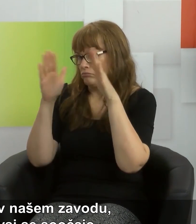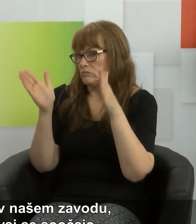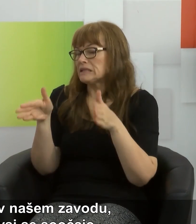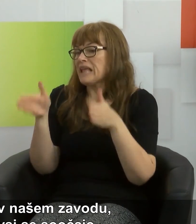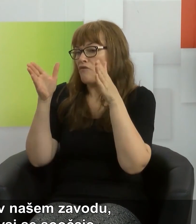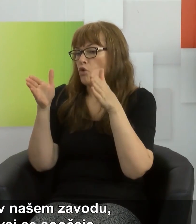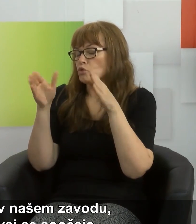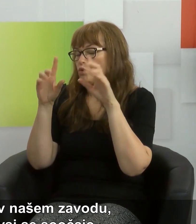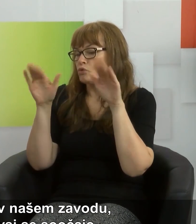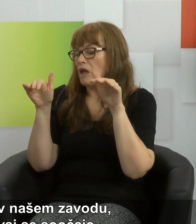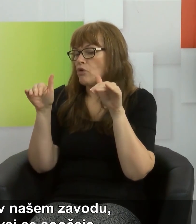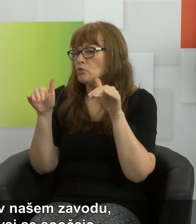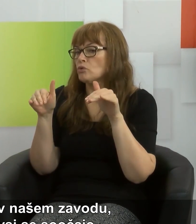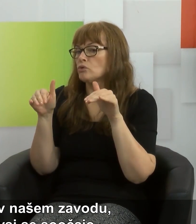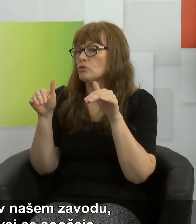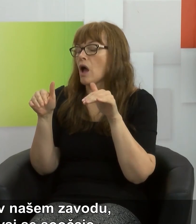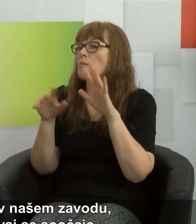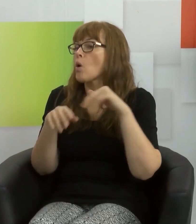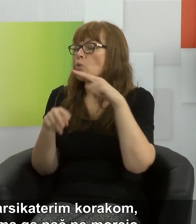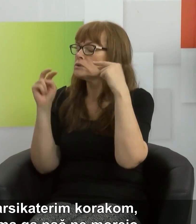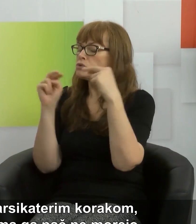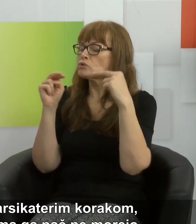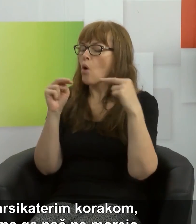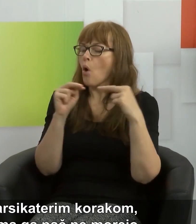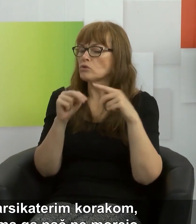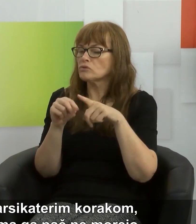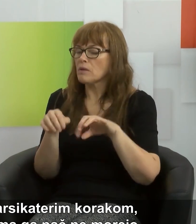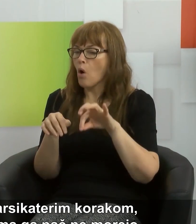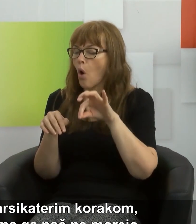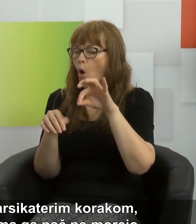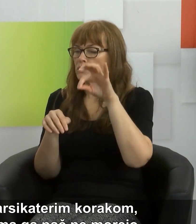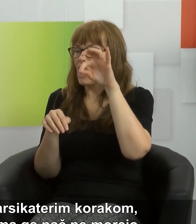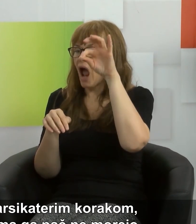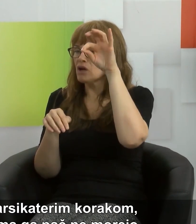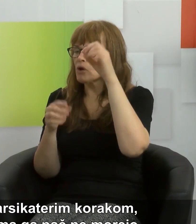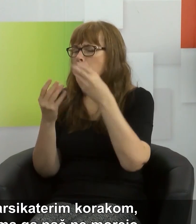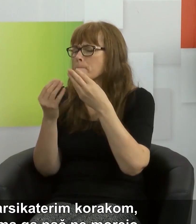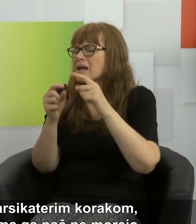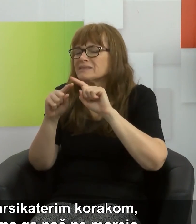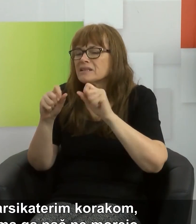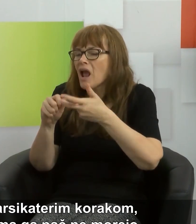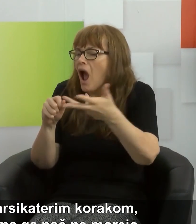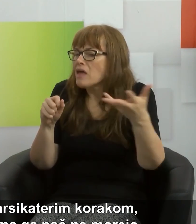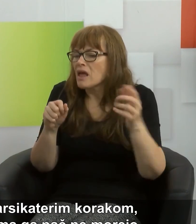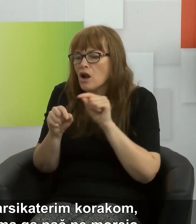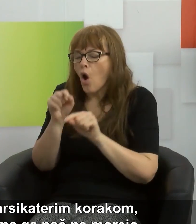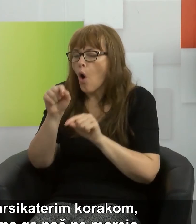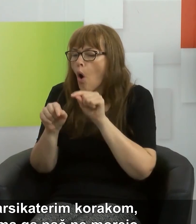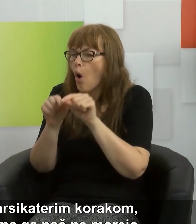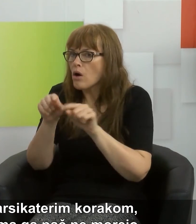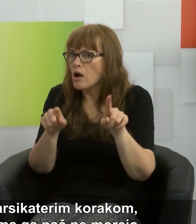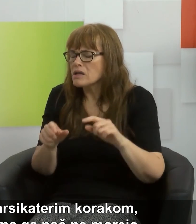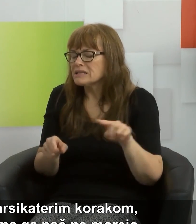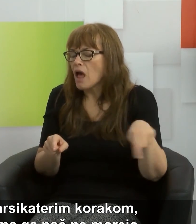v našem zavodu. Ampak se pravi, vsi se soočajo v tem odraščanju z marsikaterim korakom, ki pa jim